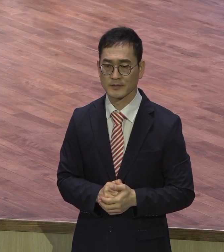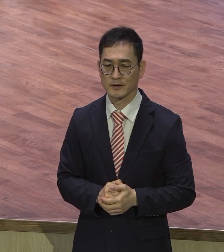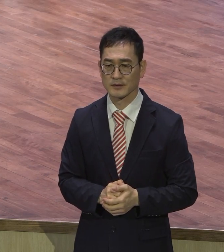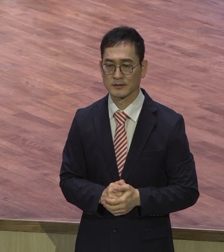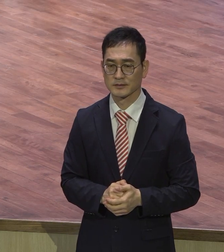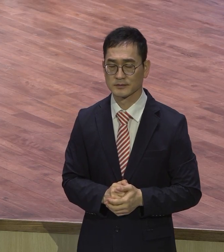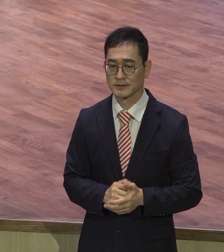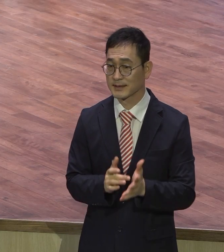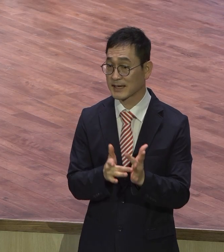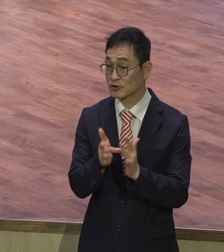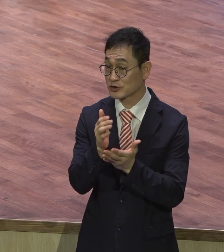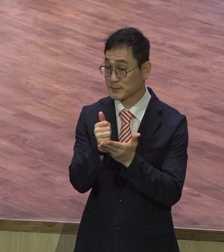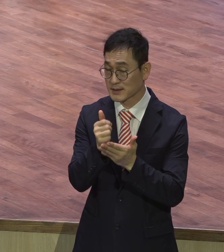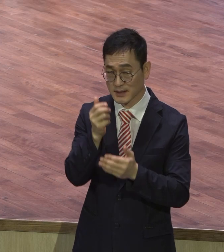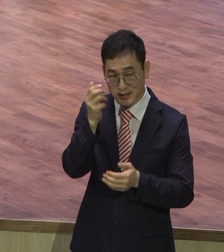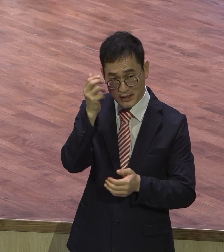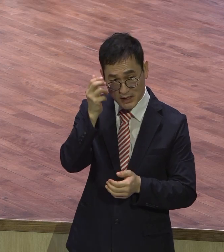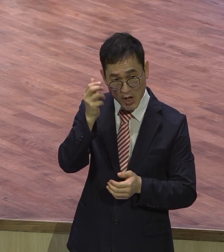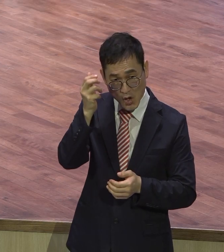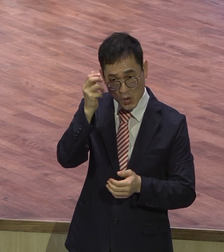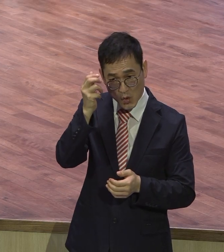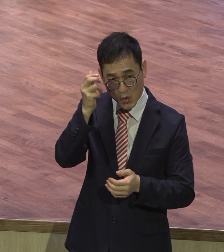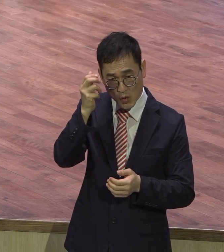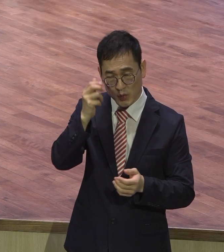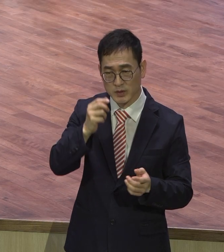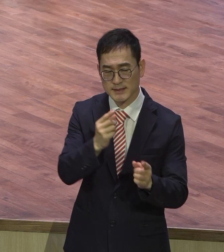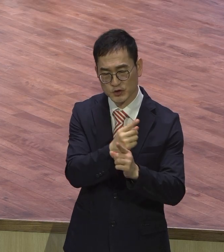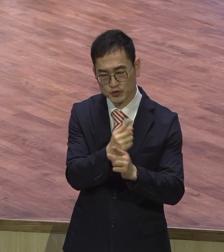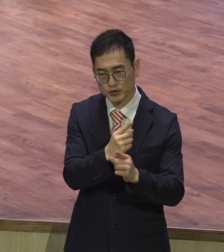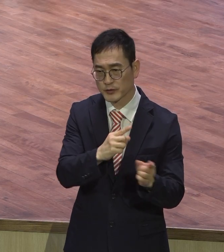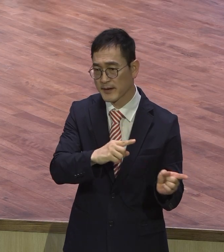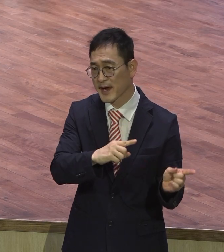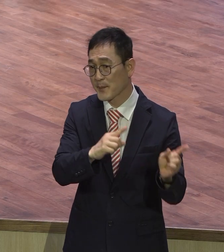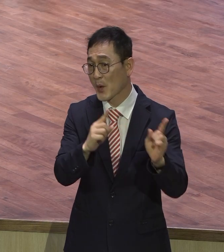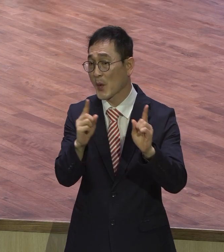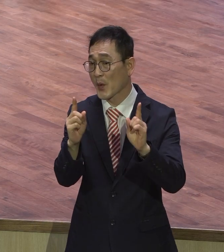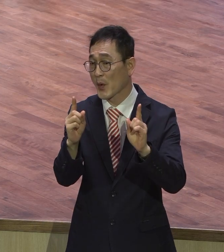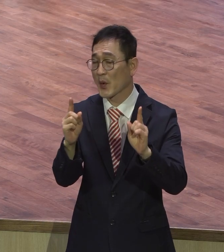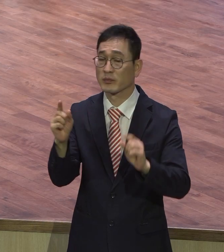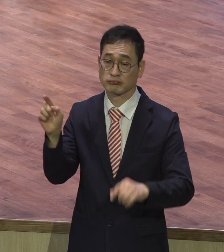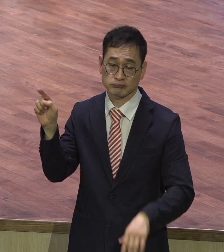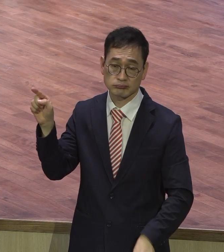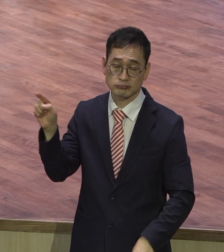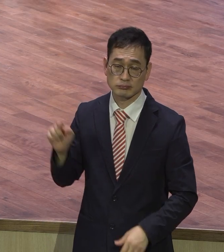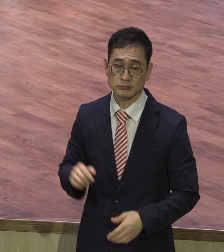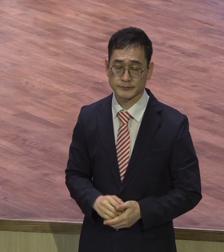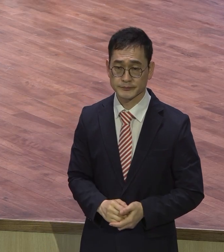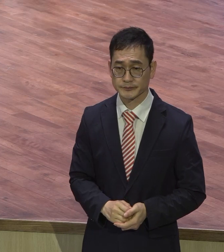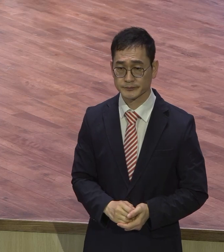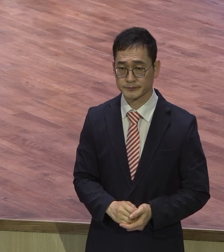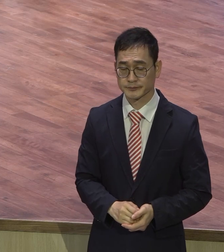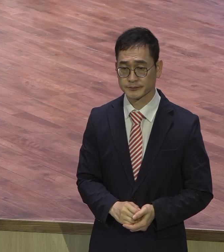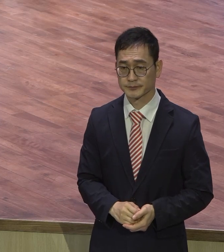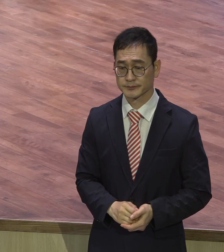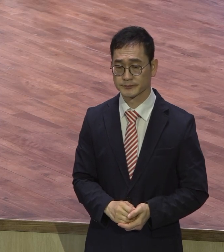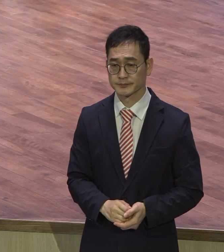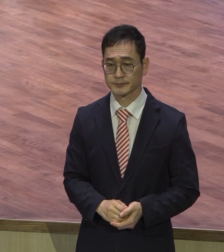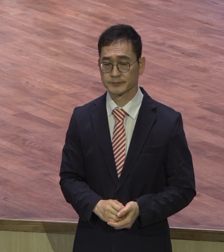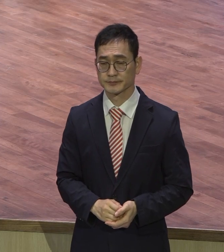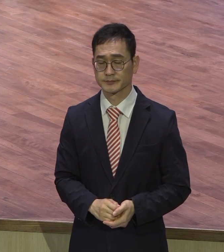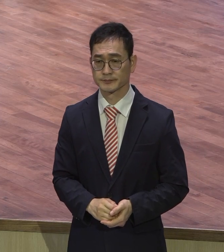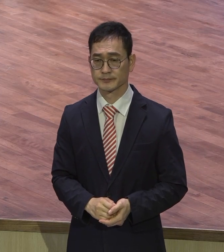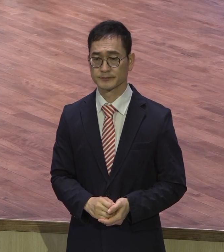영혼을 치유하시고 회복시켜주시는 영적 회복자다 라는 말씀입니다 영적 회복자 예배